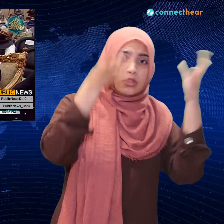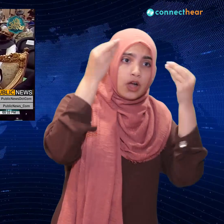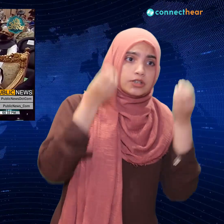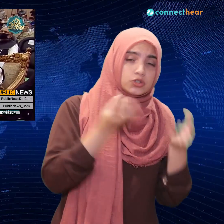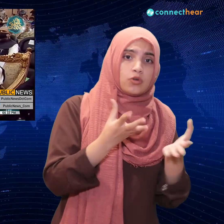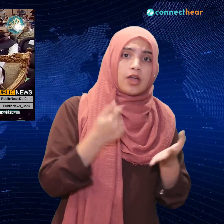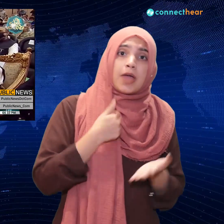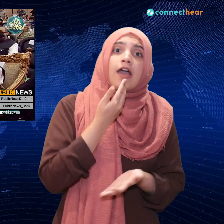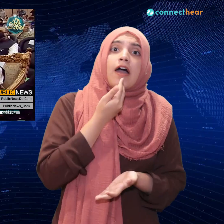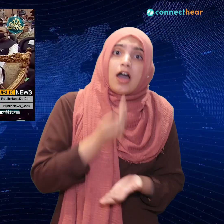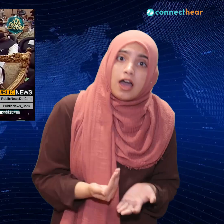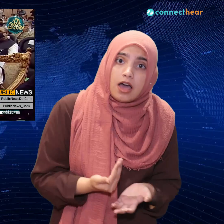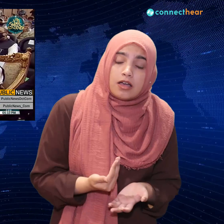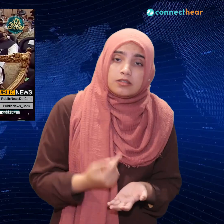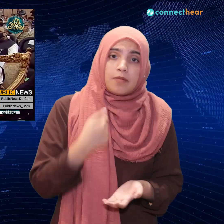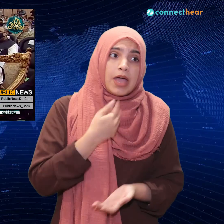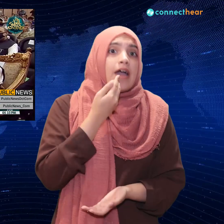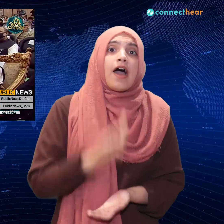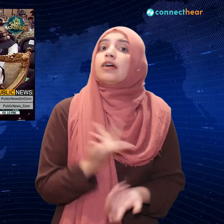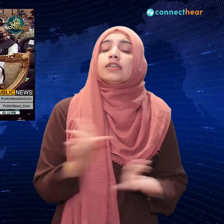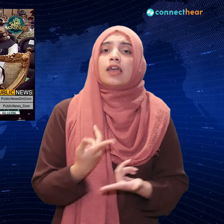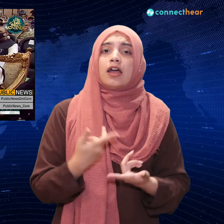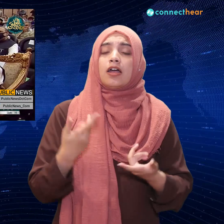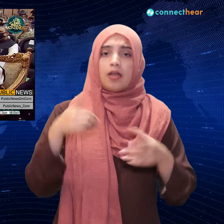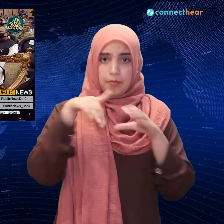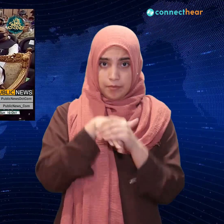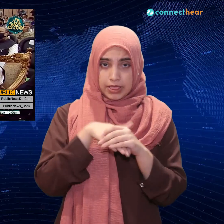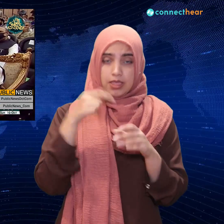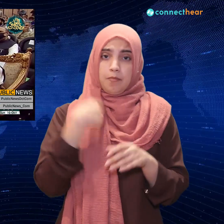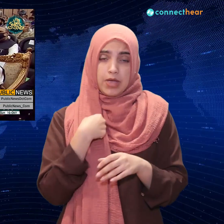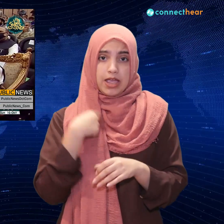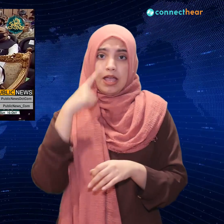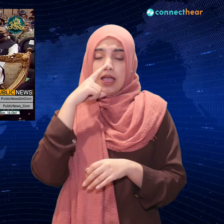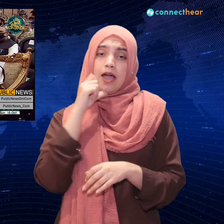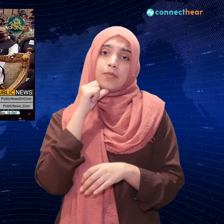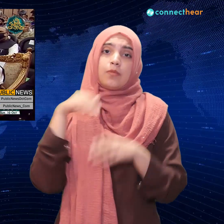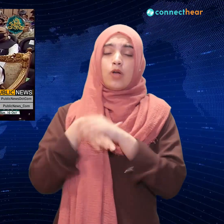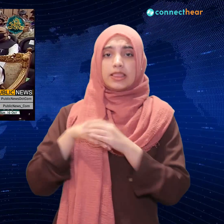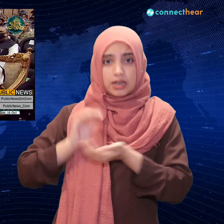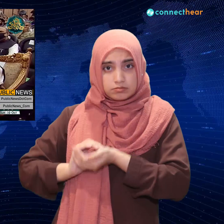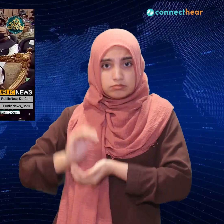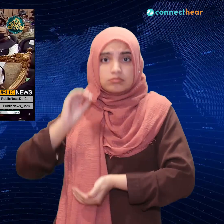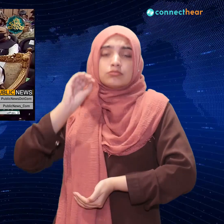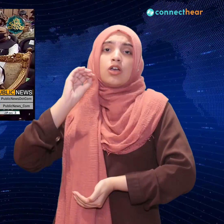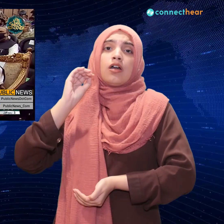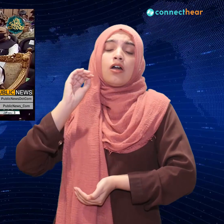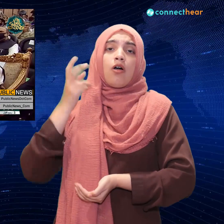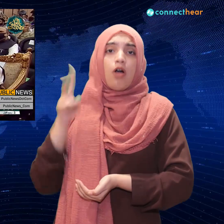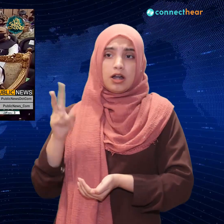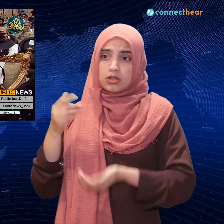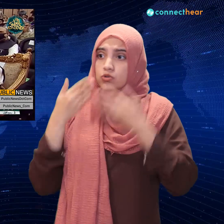ہوئی کہ میں سب سے ماں باپ نے مہنگے اسکول میں مجھے بھیجا، کیوں نہیں مجھے یہ چیزیں اس اسکول میں بتائی